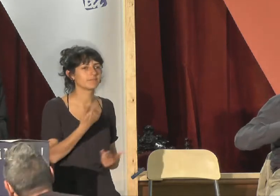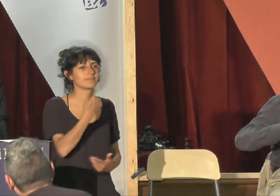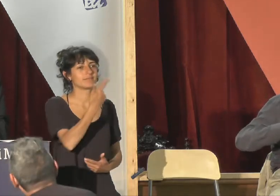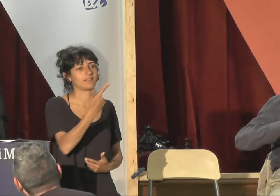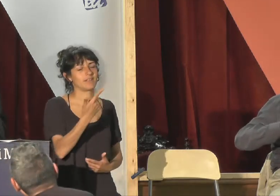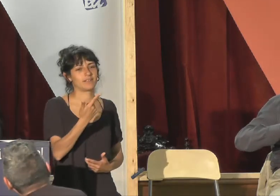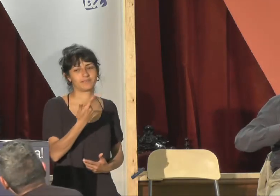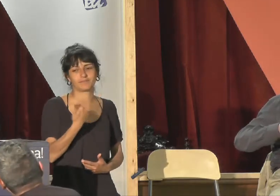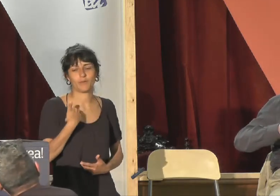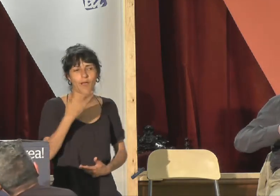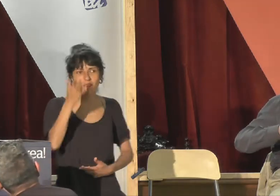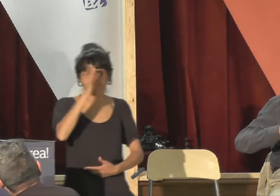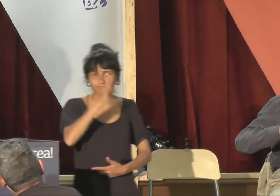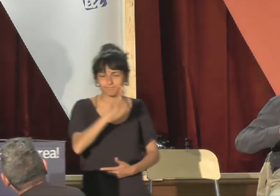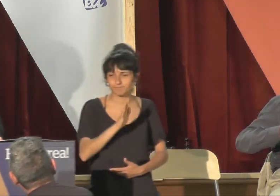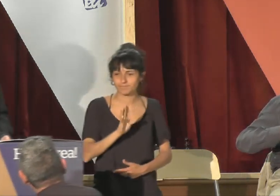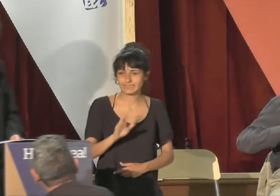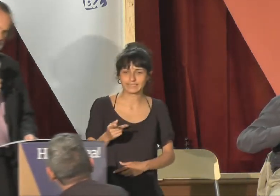a...